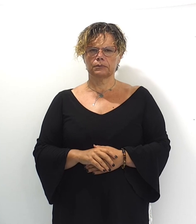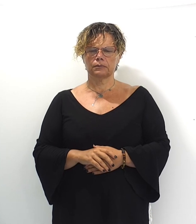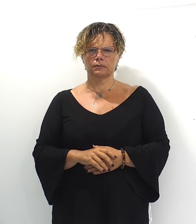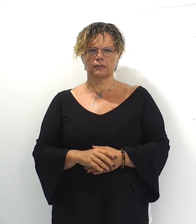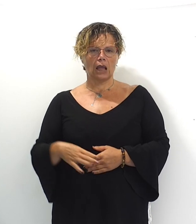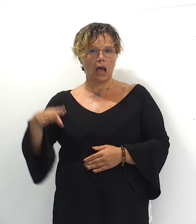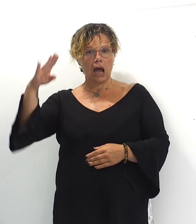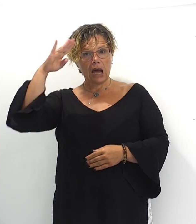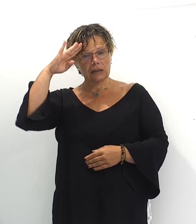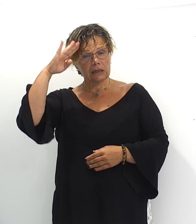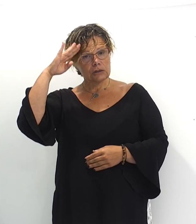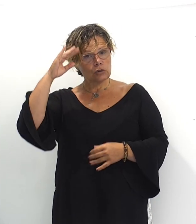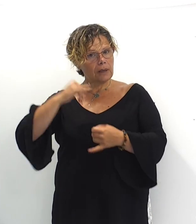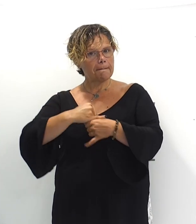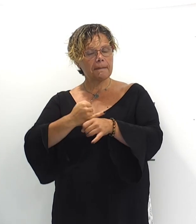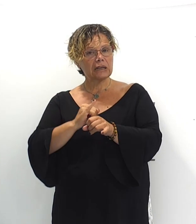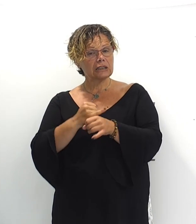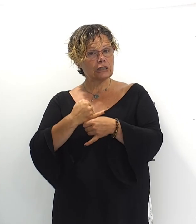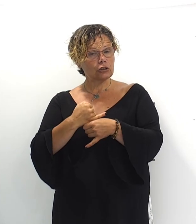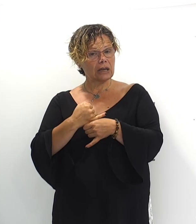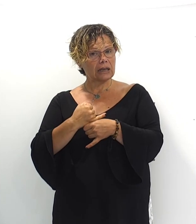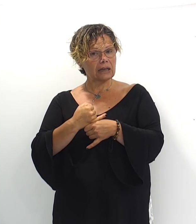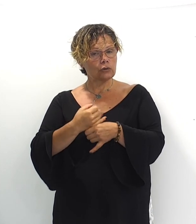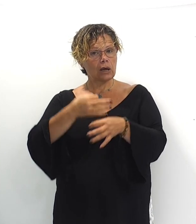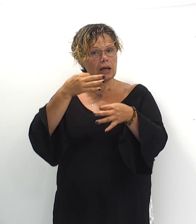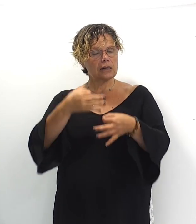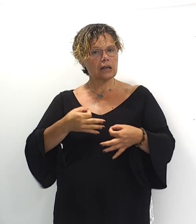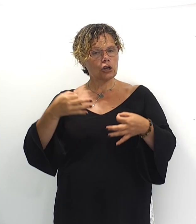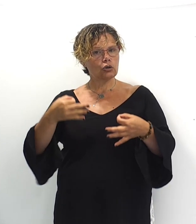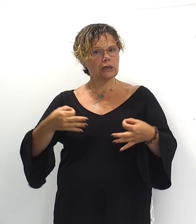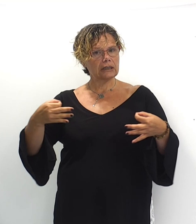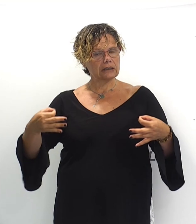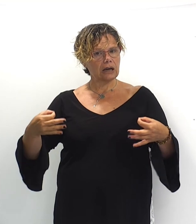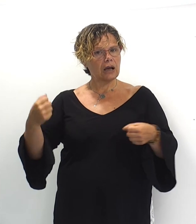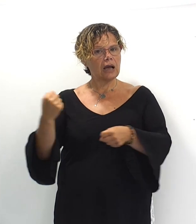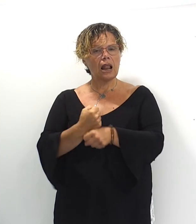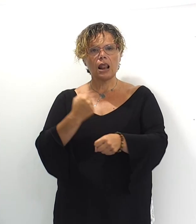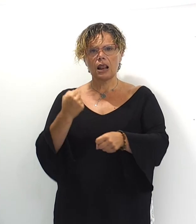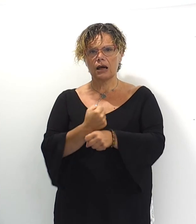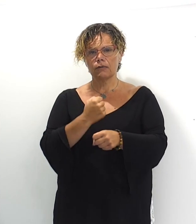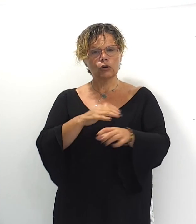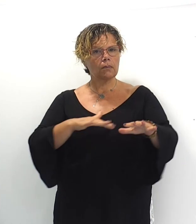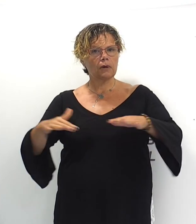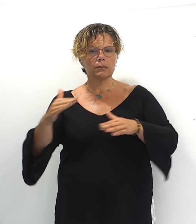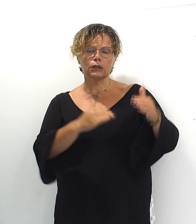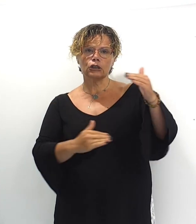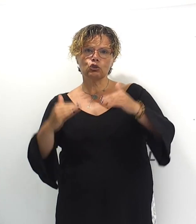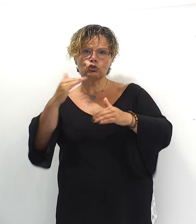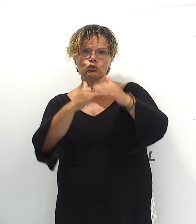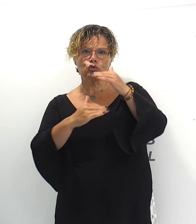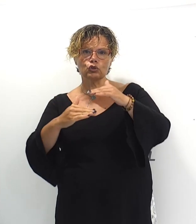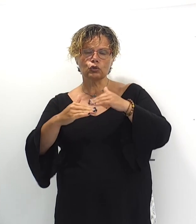Attenzione particolare sulla regolarità delle attività di ricostruzione ad